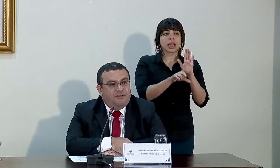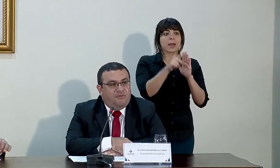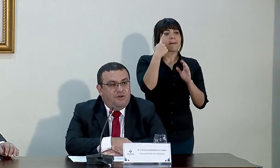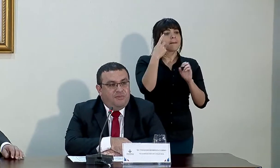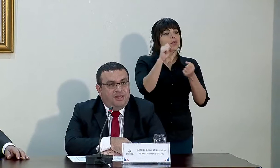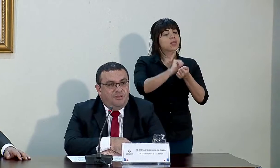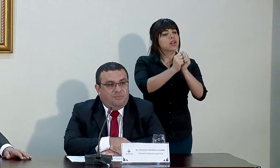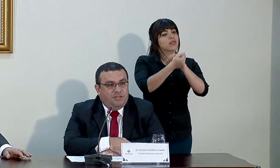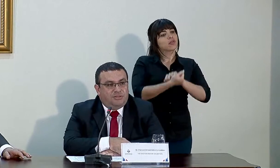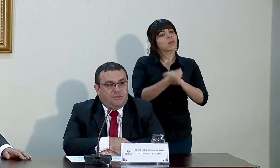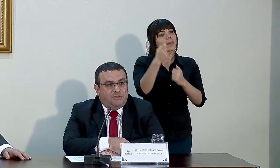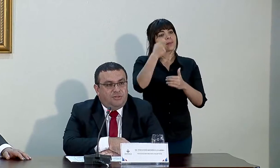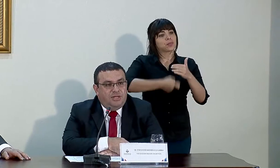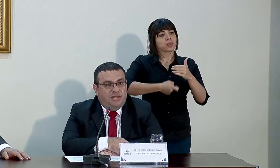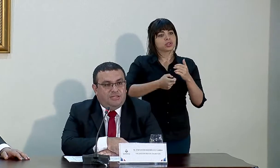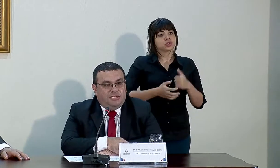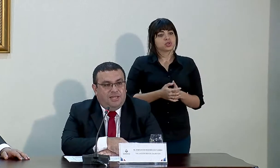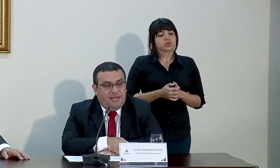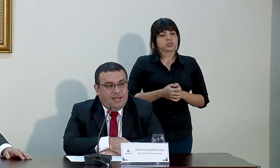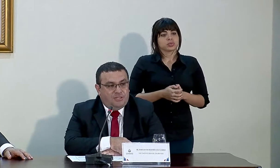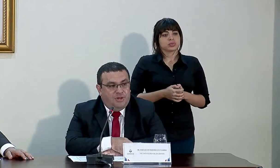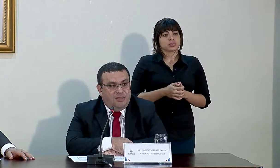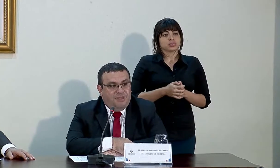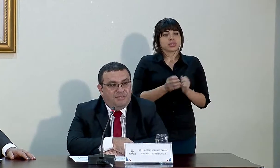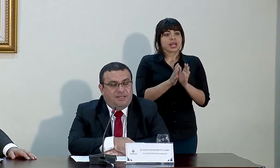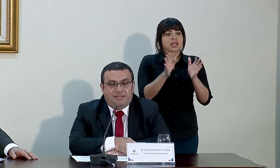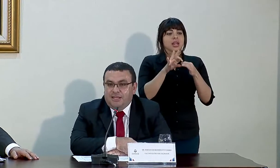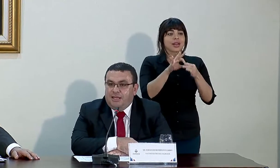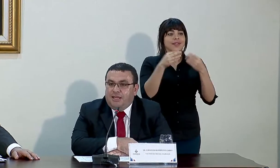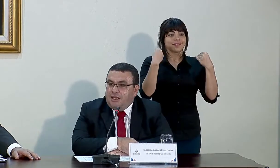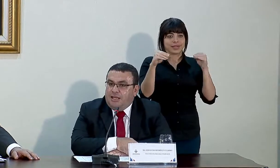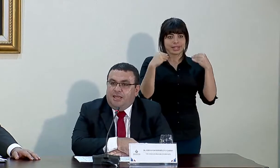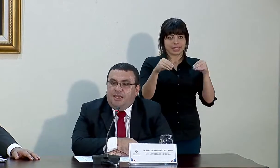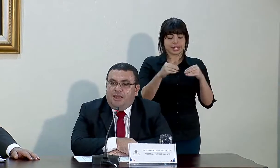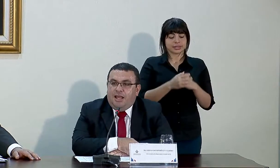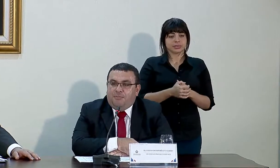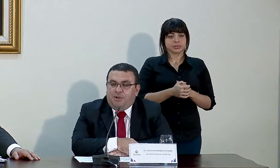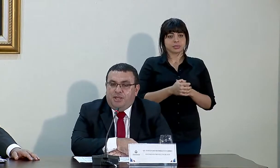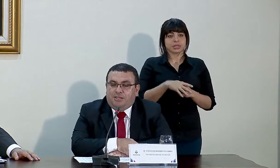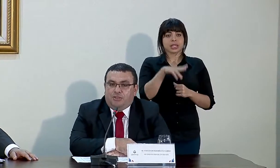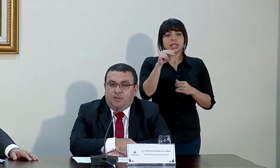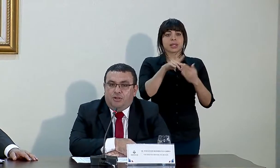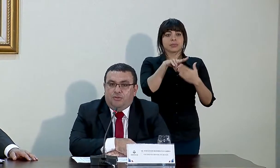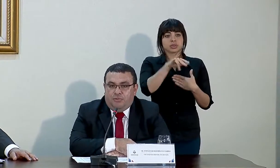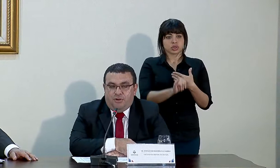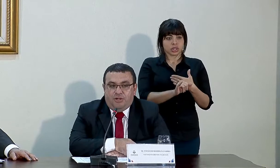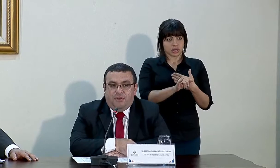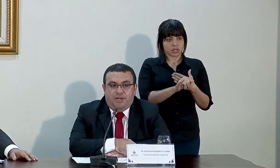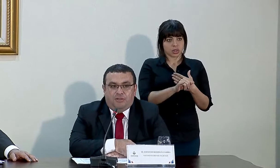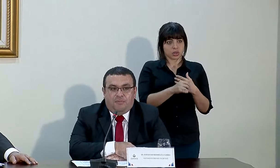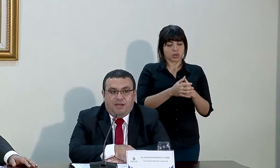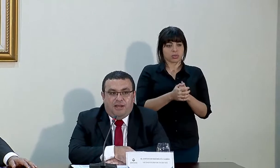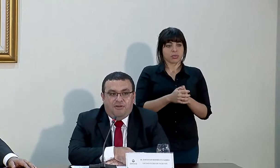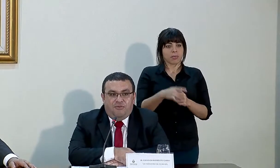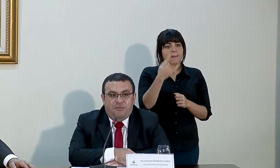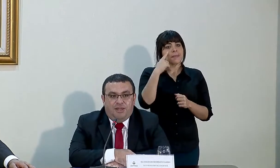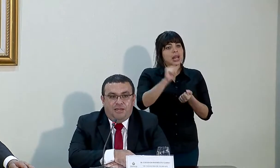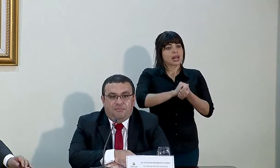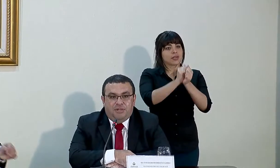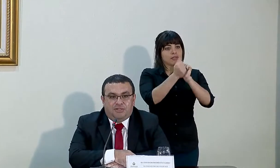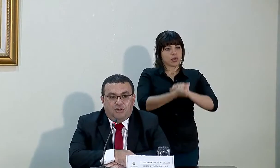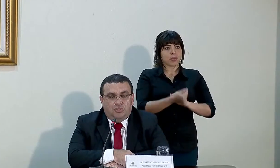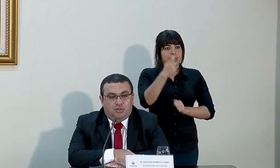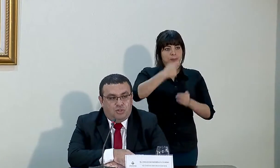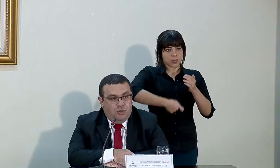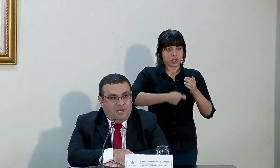para la reforma del impuesto general sobre las ventas y el proyecto o el borrador de proyecto para la reforma